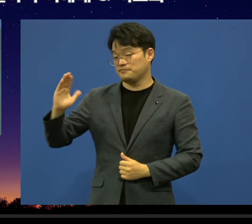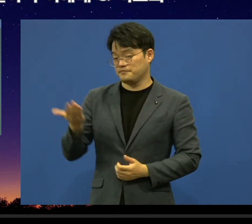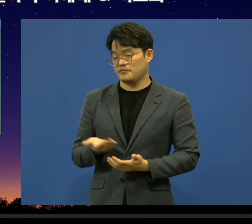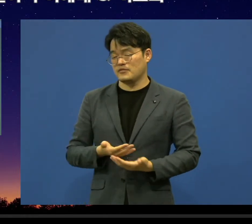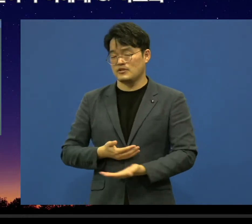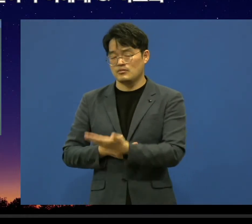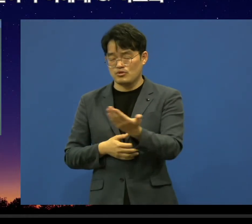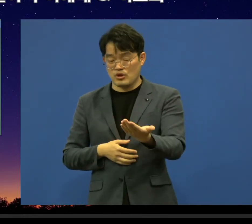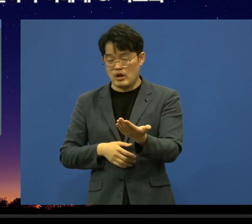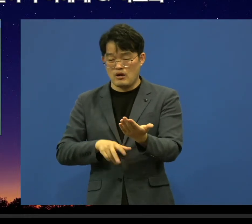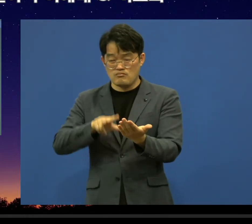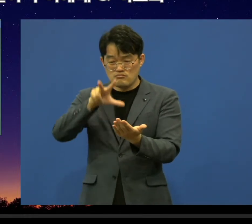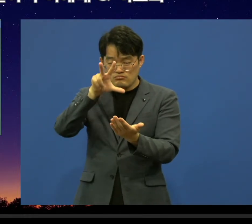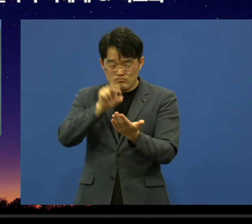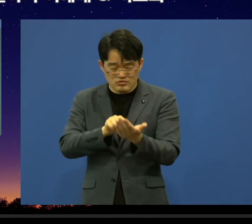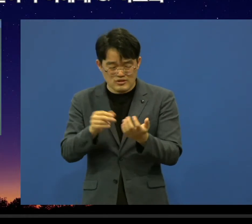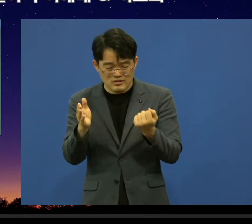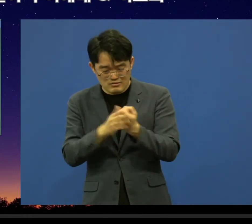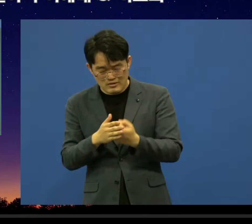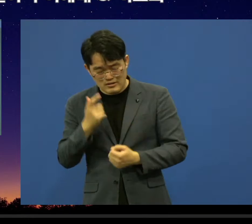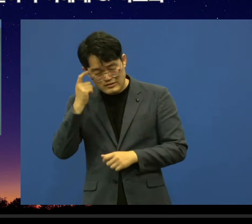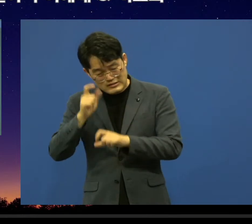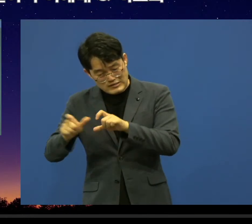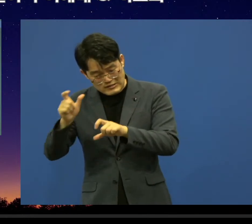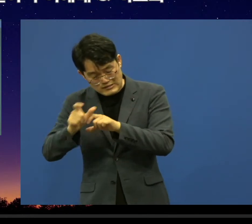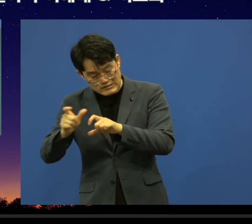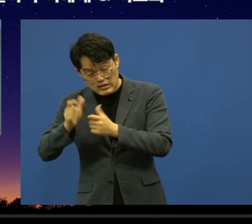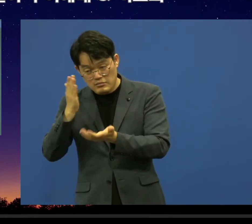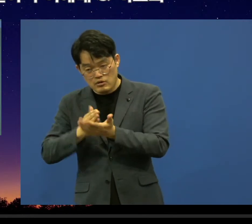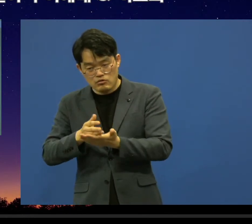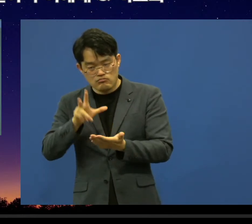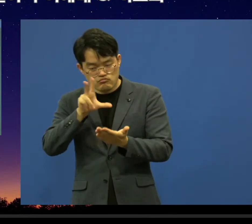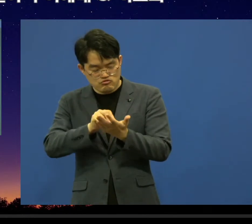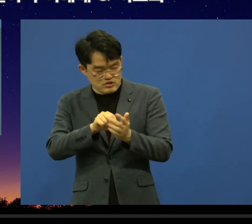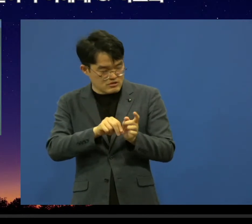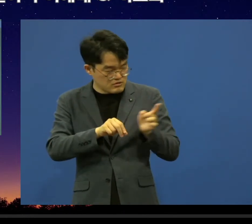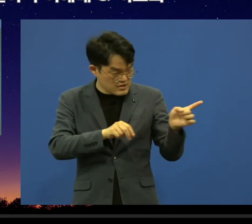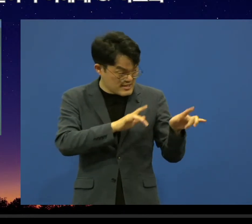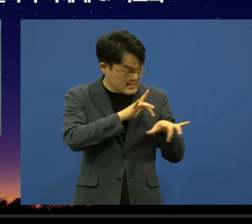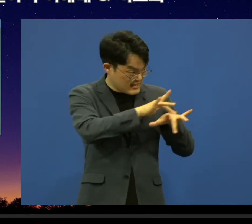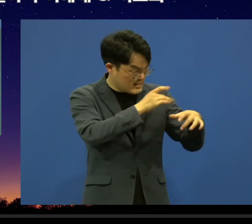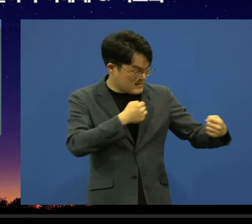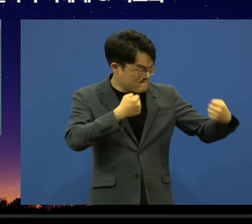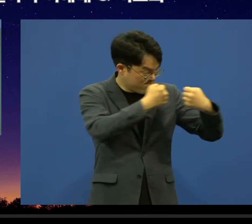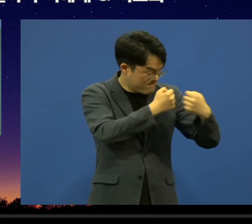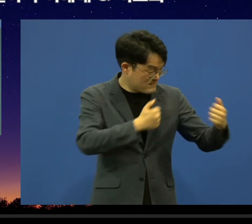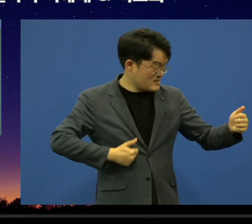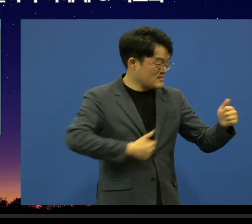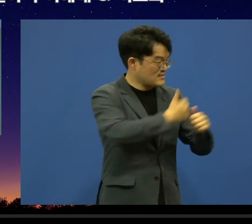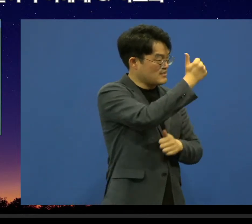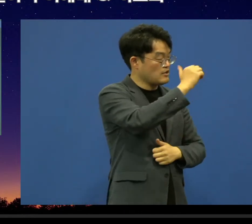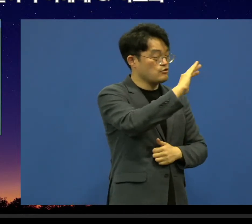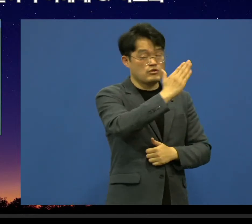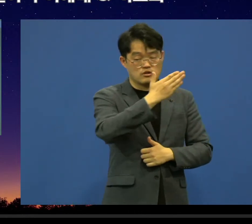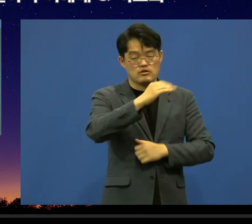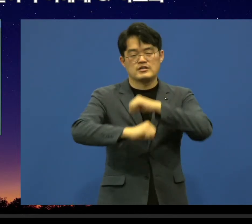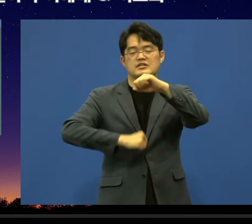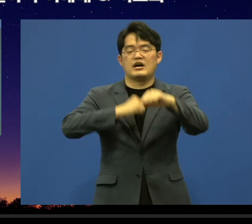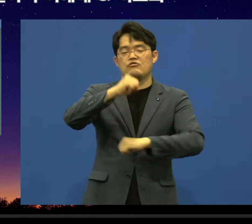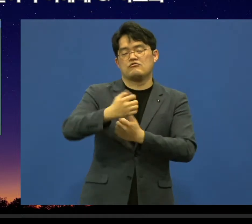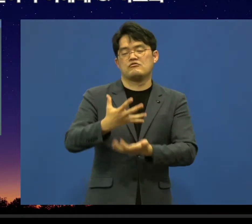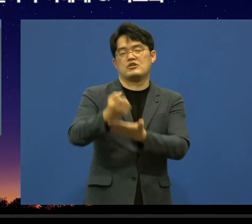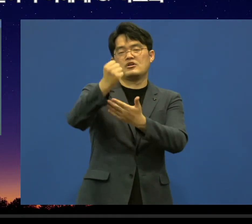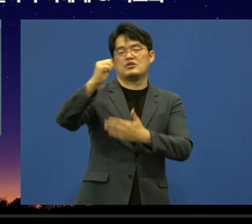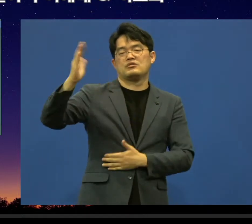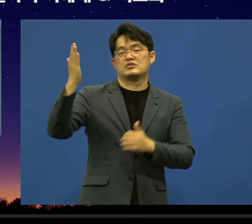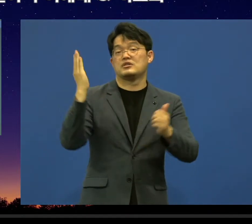사탄을 대적함으로 그 문제에서부터 자유롭게 되기를 바랍니다. 주님이 내 인생의 전부가 되심으로 목마름이 사라지는